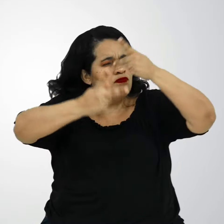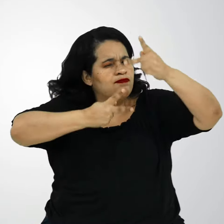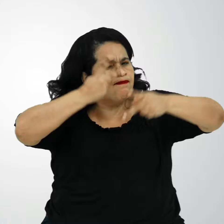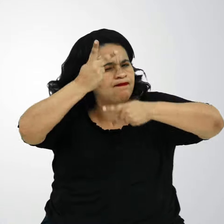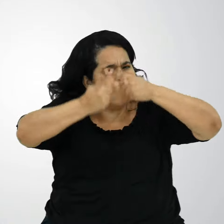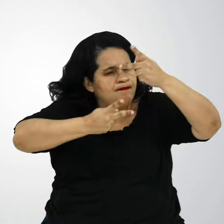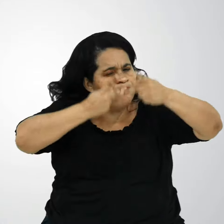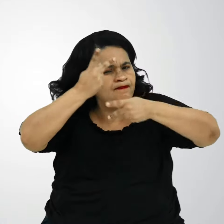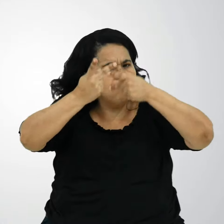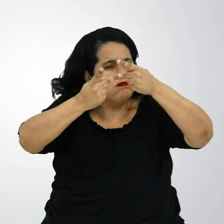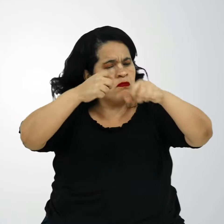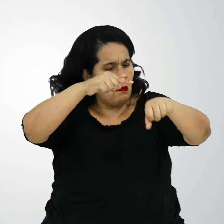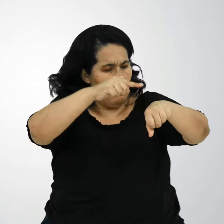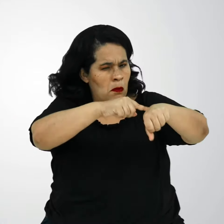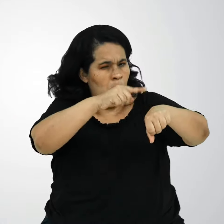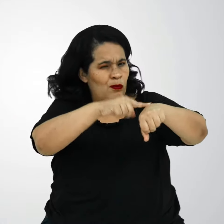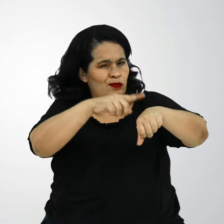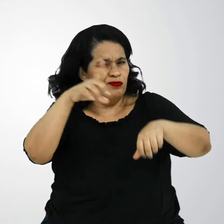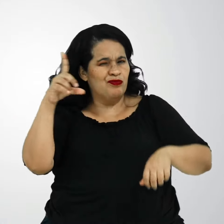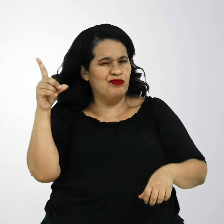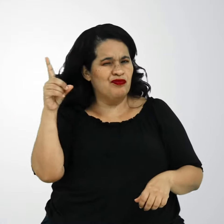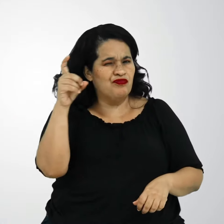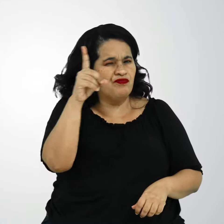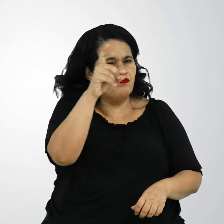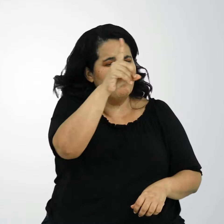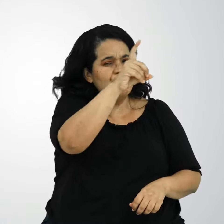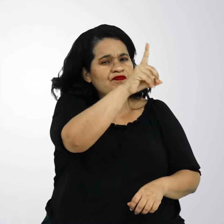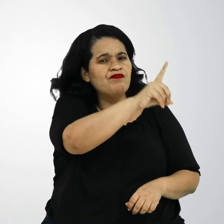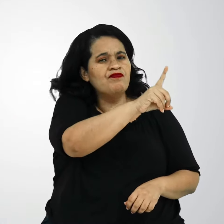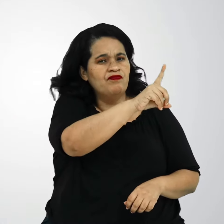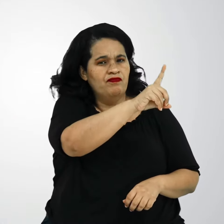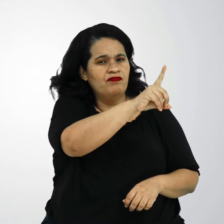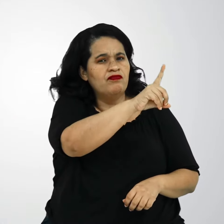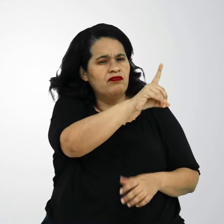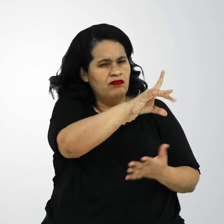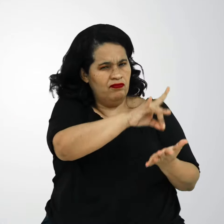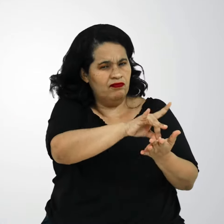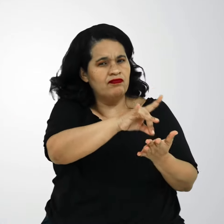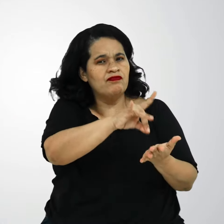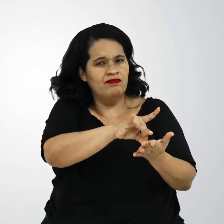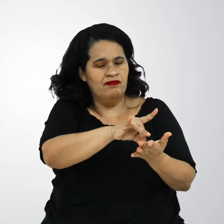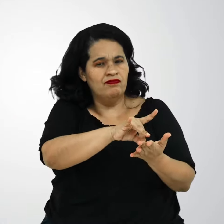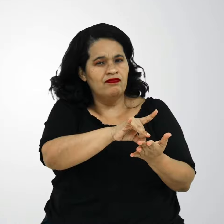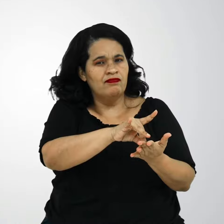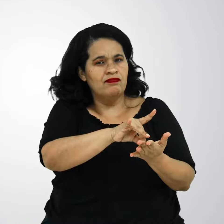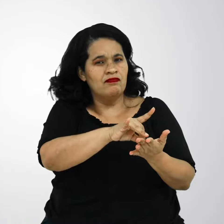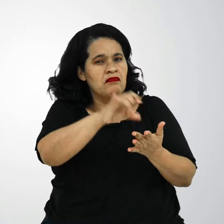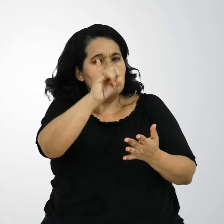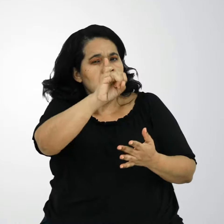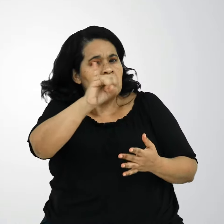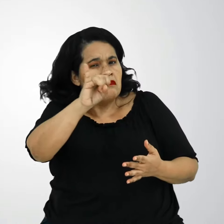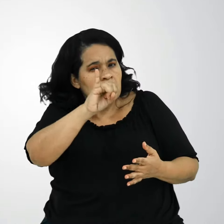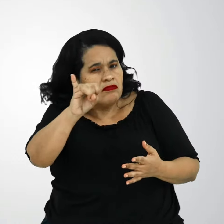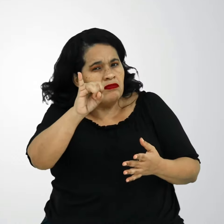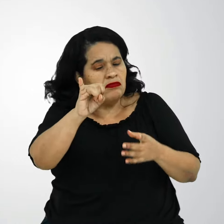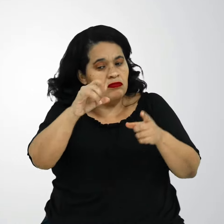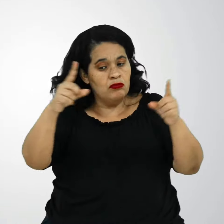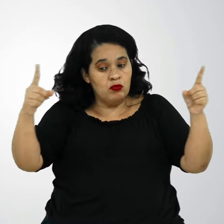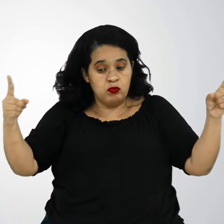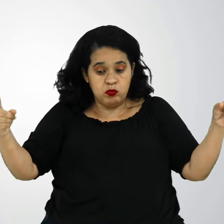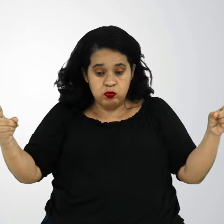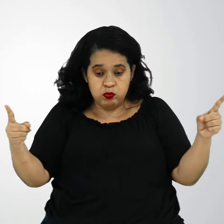muito difícil. Aquele tempo vai ser terrível. Se aquele tempo não fosse